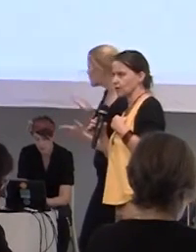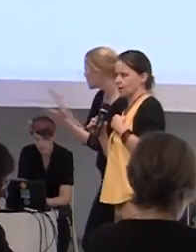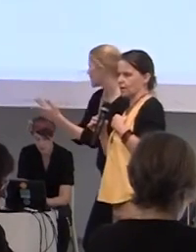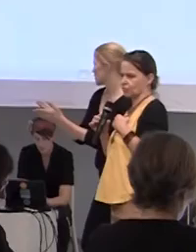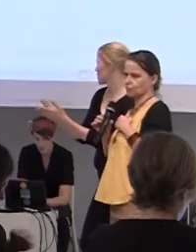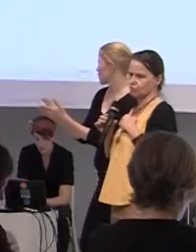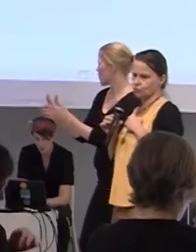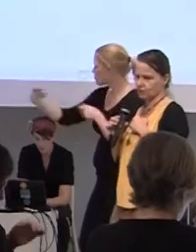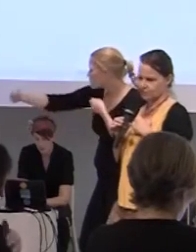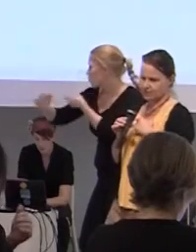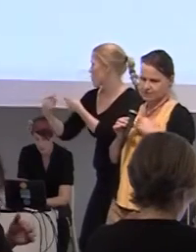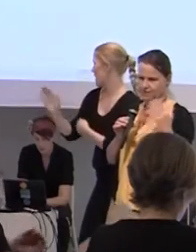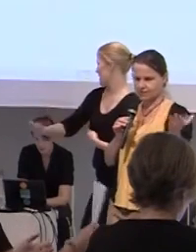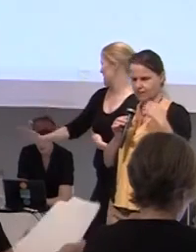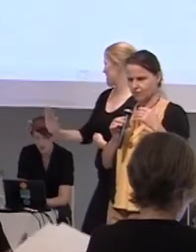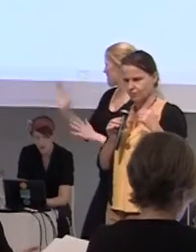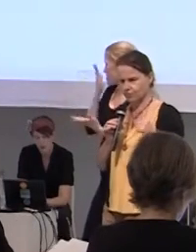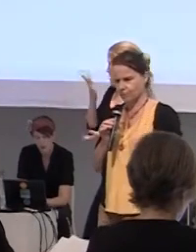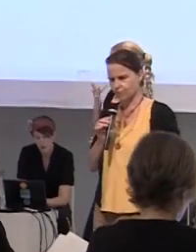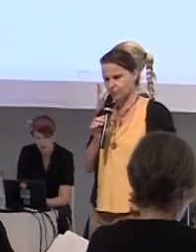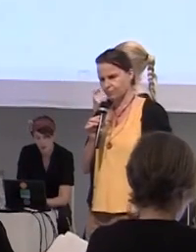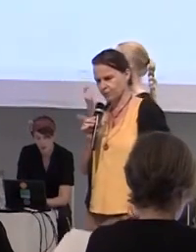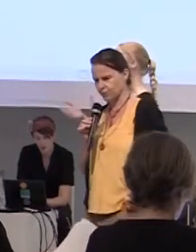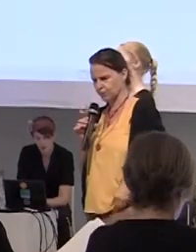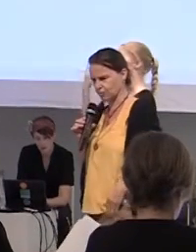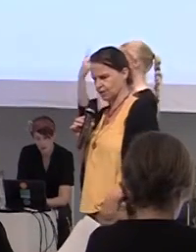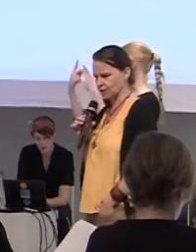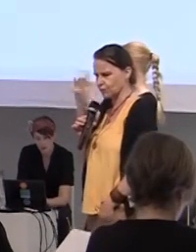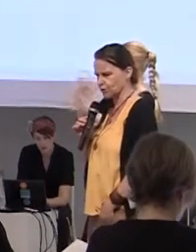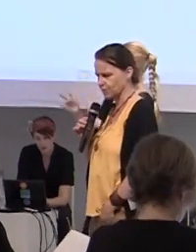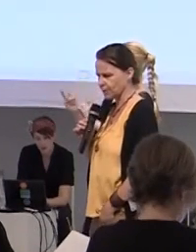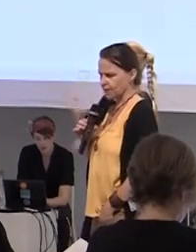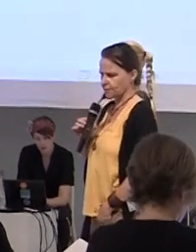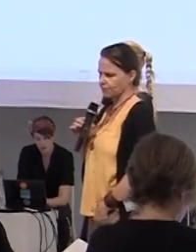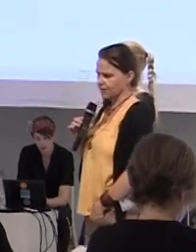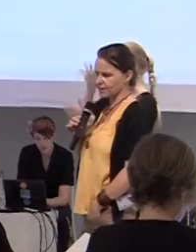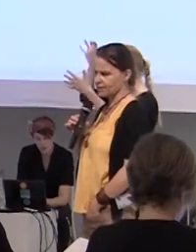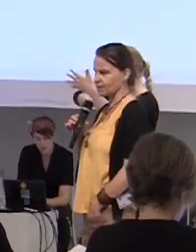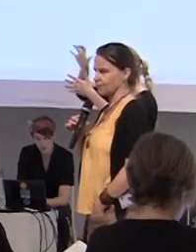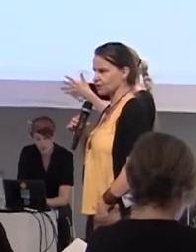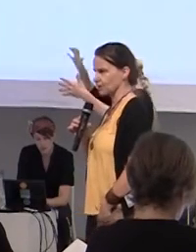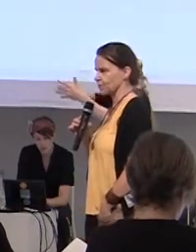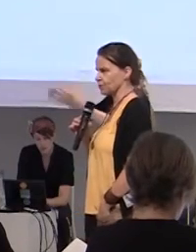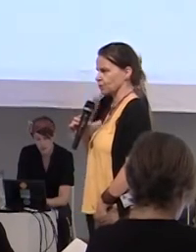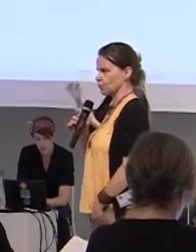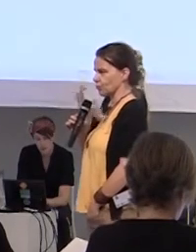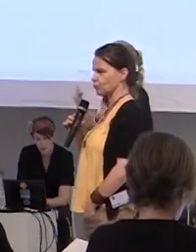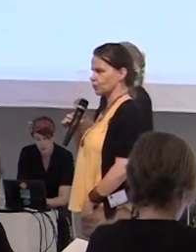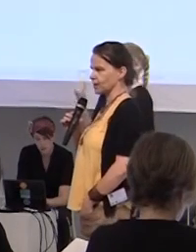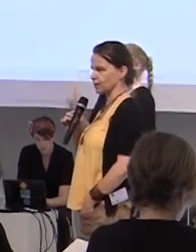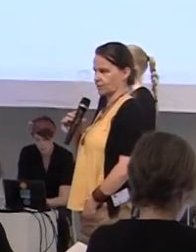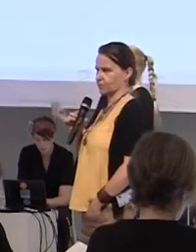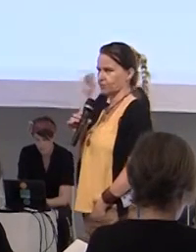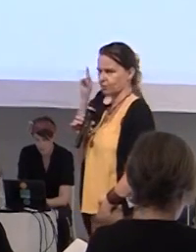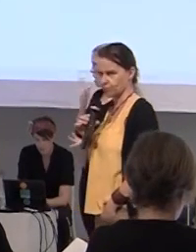škol a k tomu tam byl hezký zase názor nebo od ředitelů, že by bylo fajn získat vlastně tyhle podněty od rodičů,